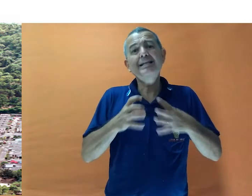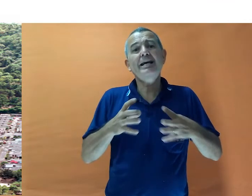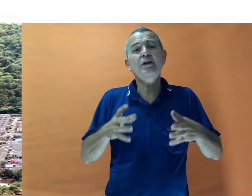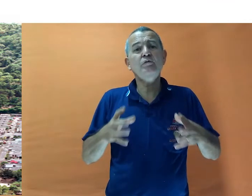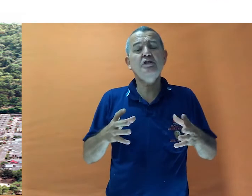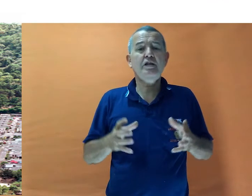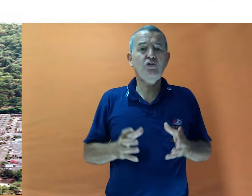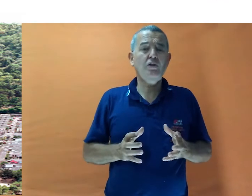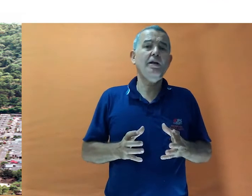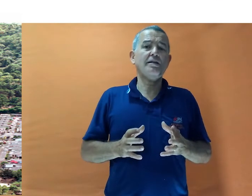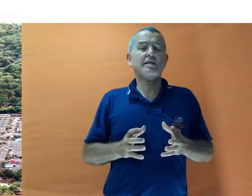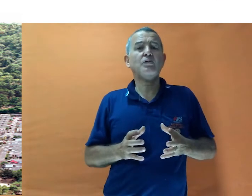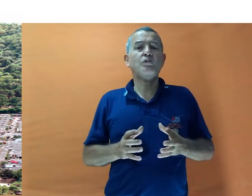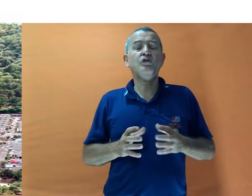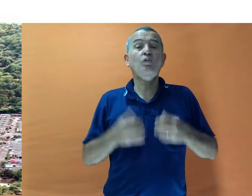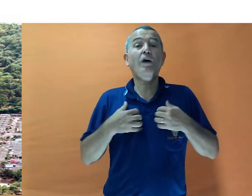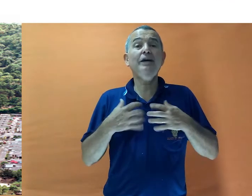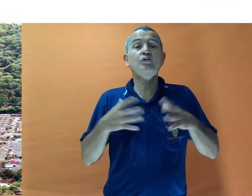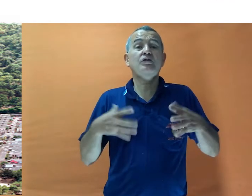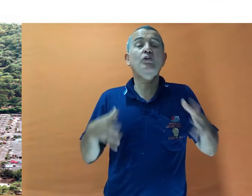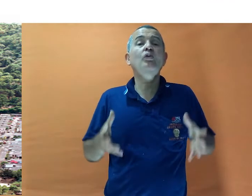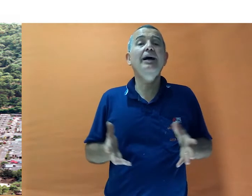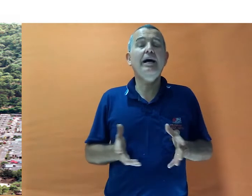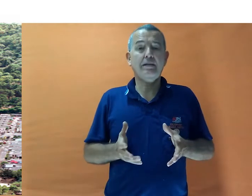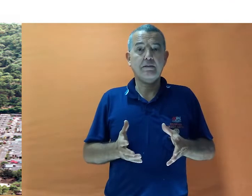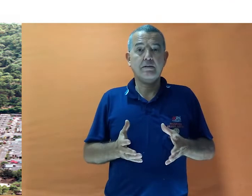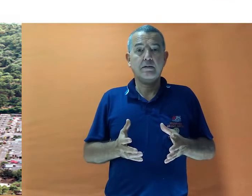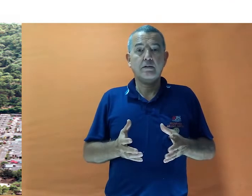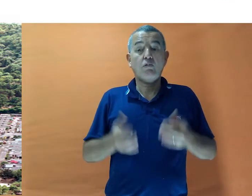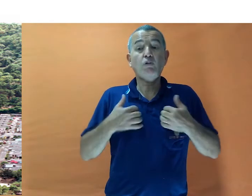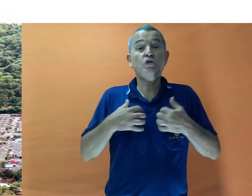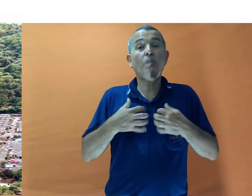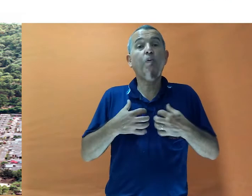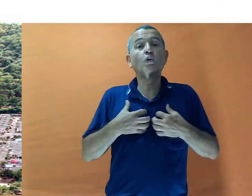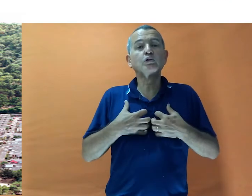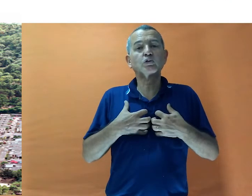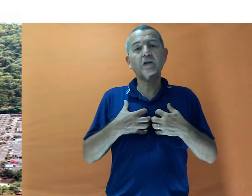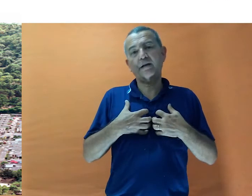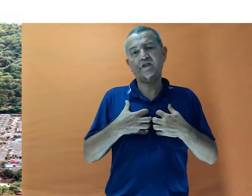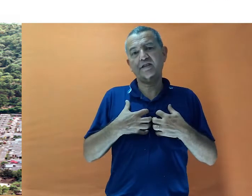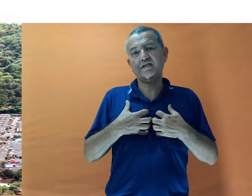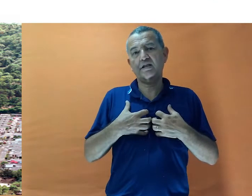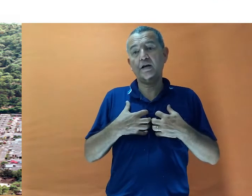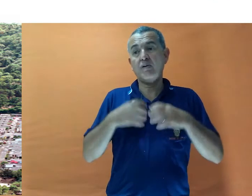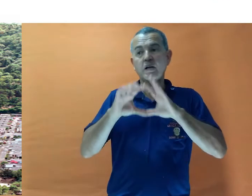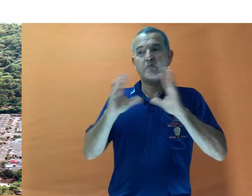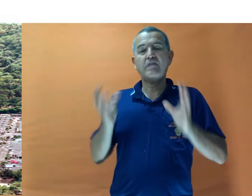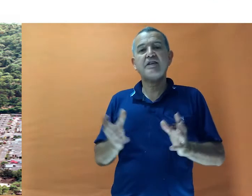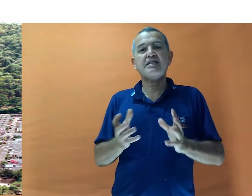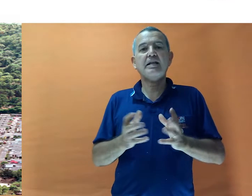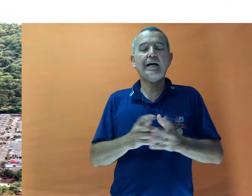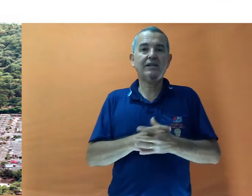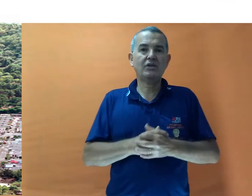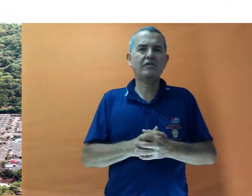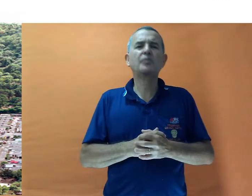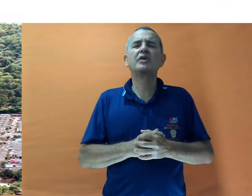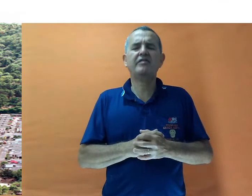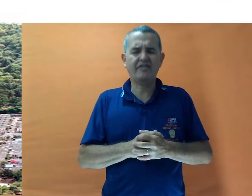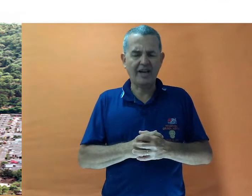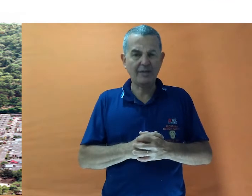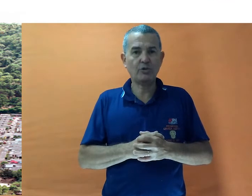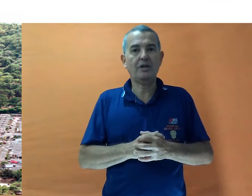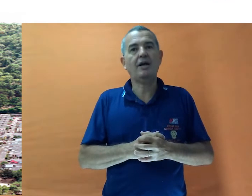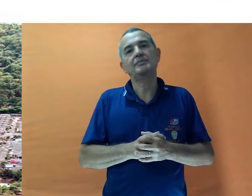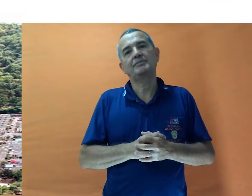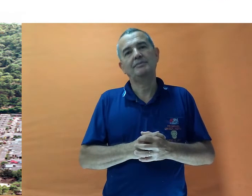Nesta imagem, ela é necessário você escolher assim, qual o seu lugar, qual o seu ponto de